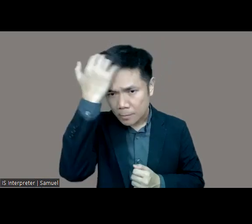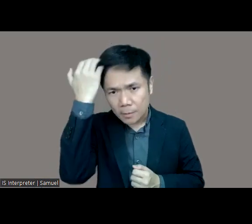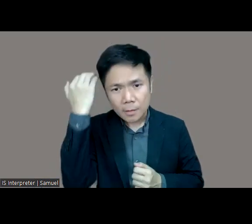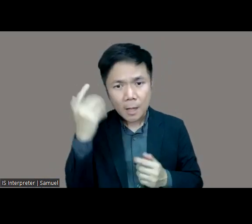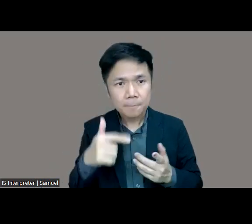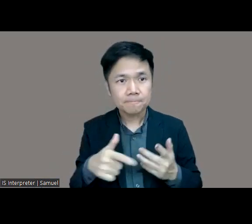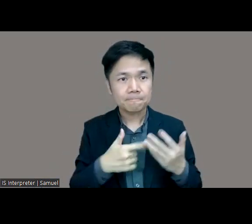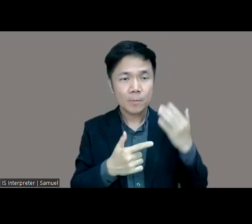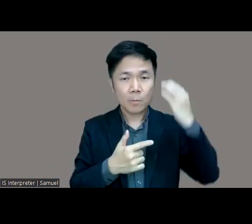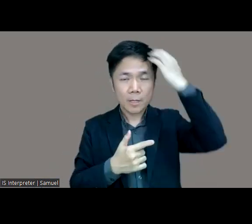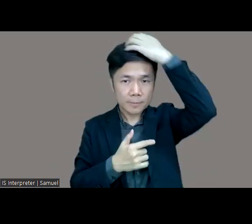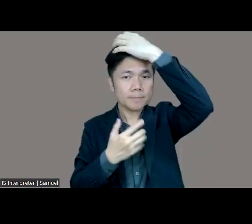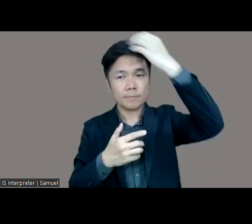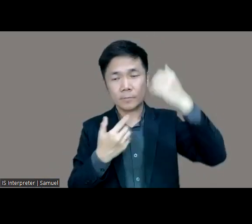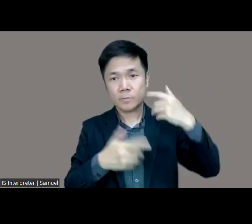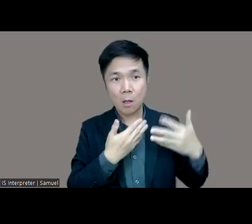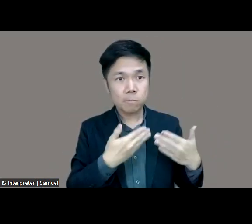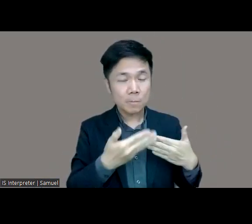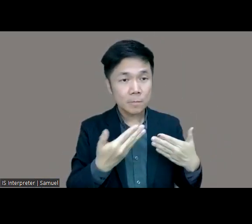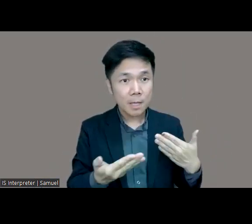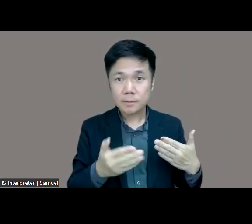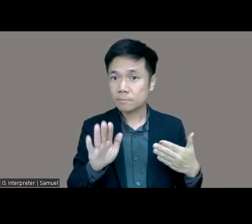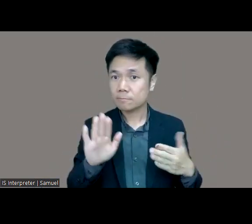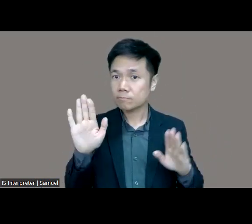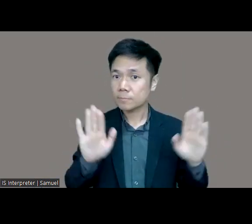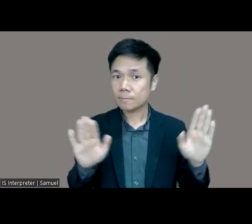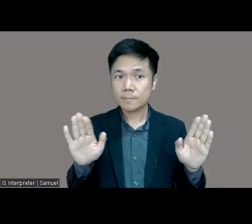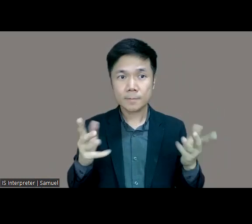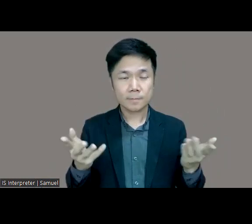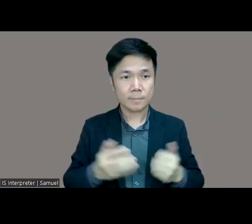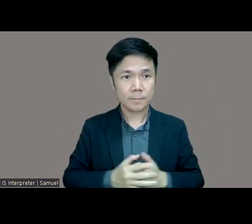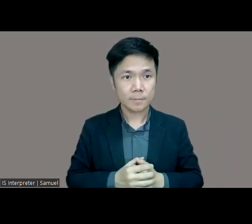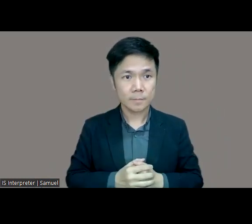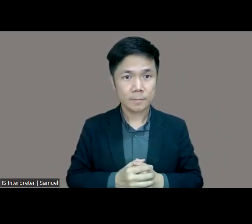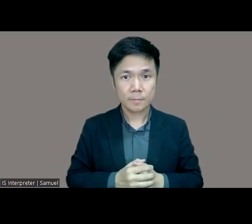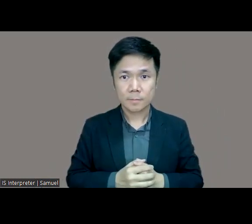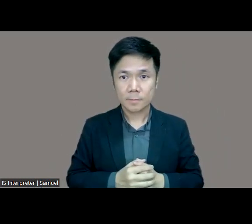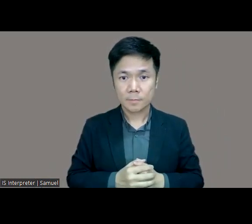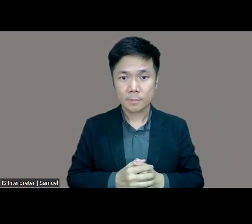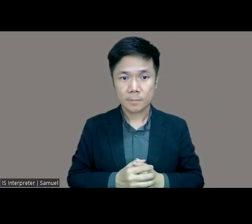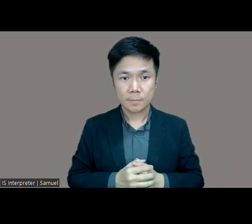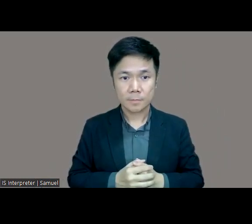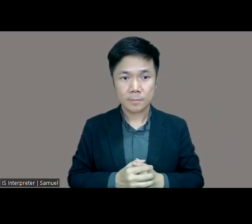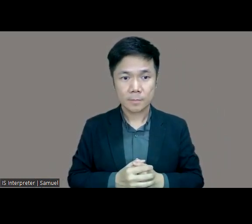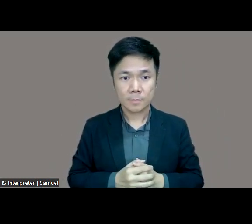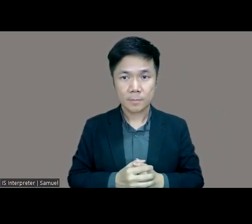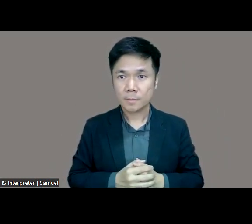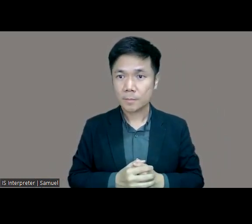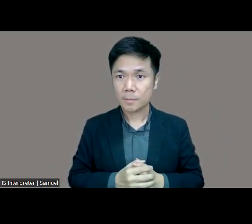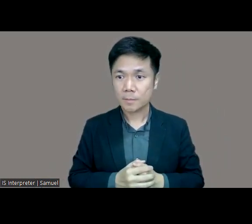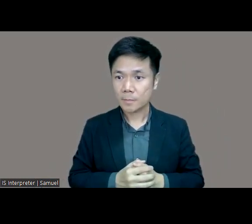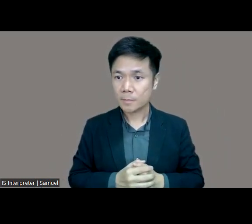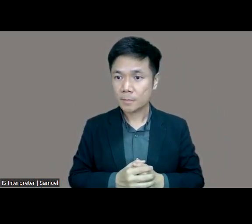Je m'excuse, entre-temps, si quelqu'un d'autre voudrait partager